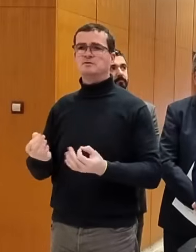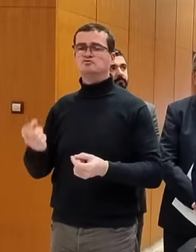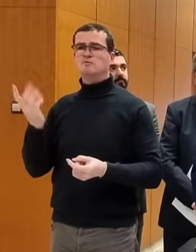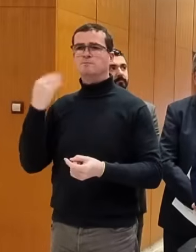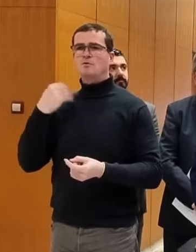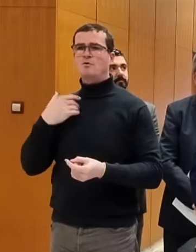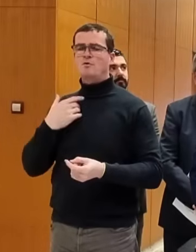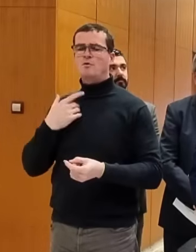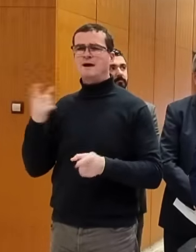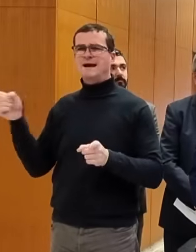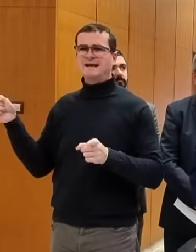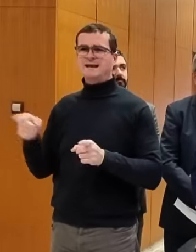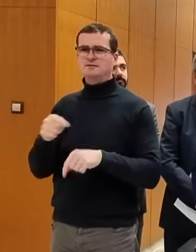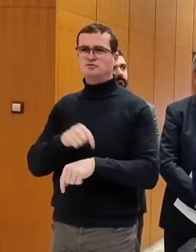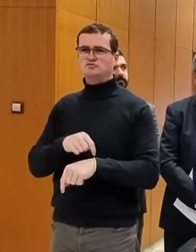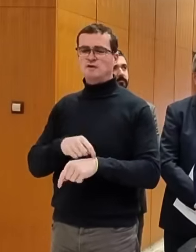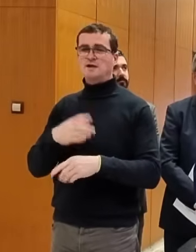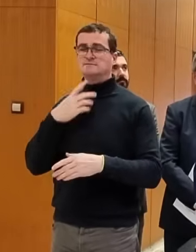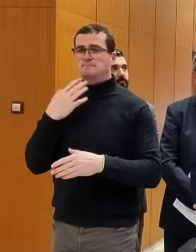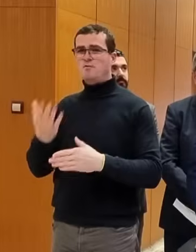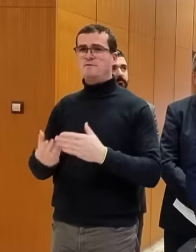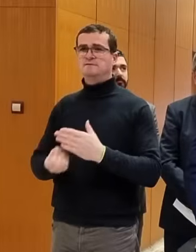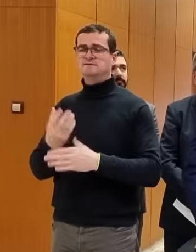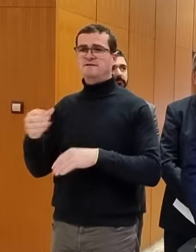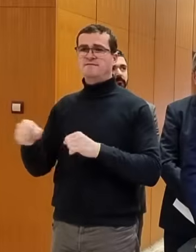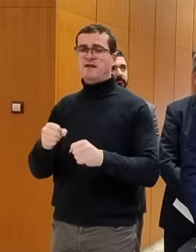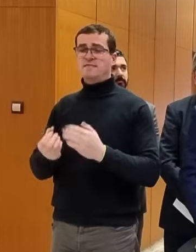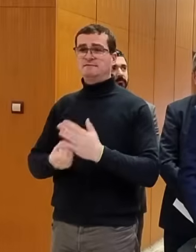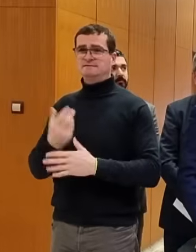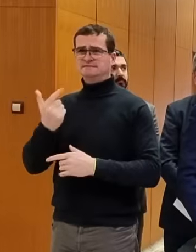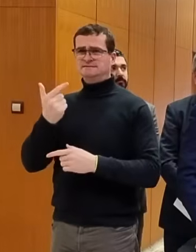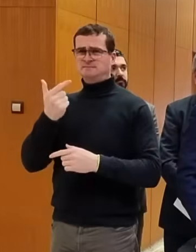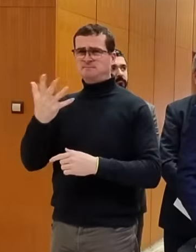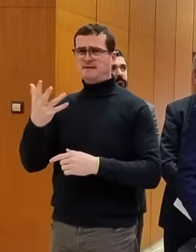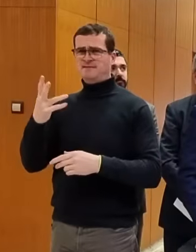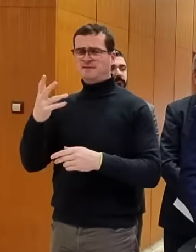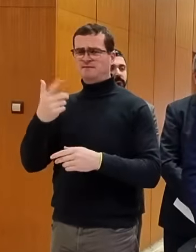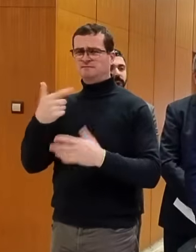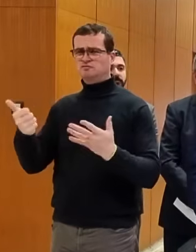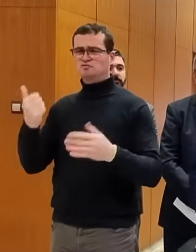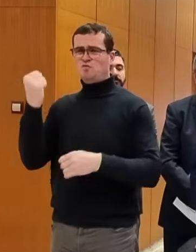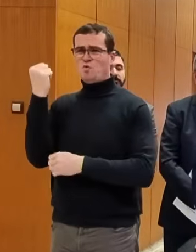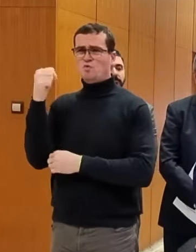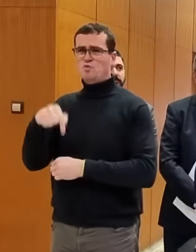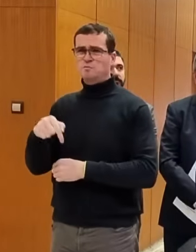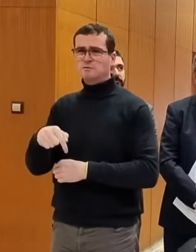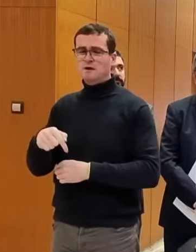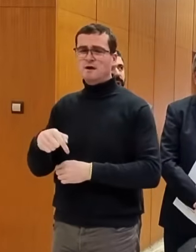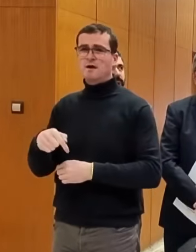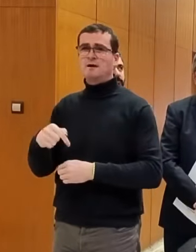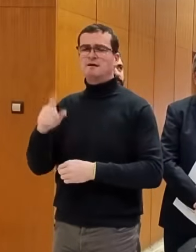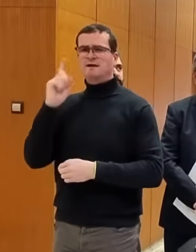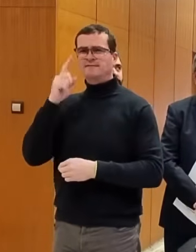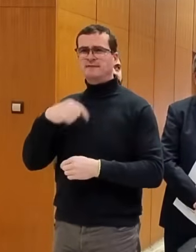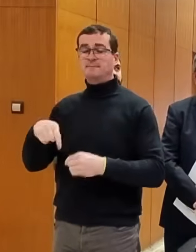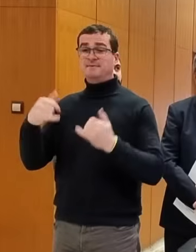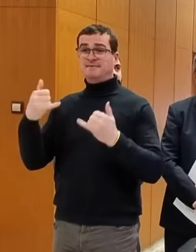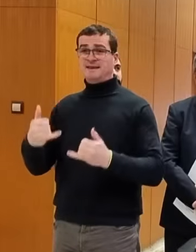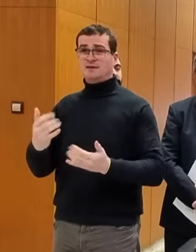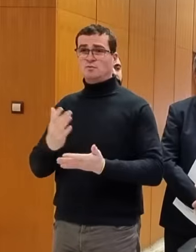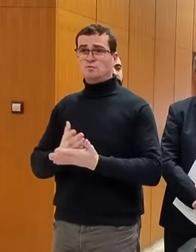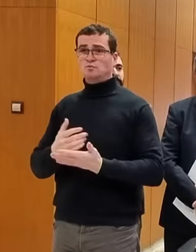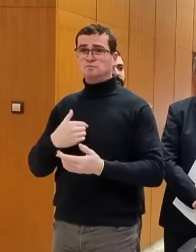mali sme extrémne krátky čas po vzniku vlády. Vláda vznikla 25. 26. októbra. Uvedomte si, že sme